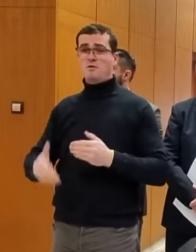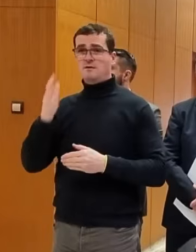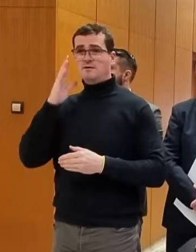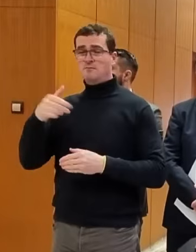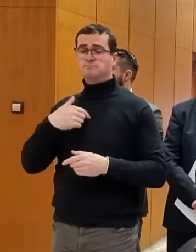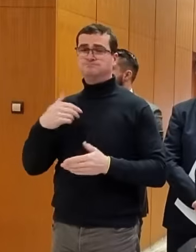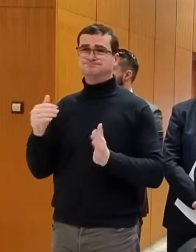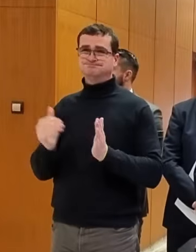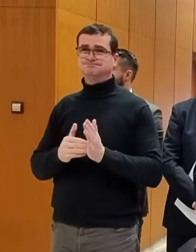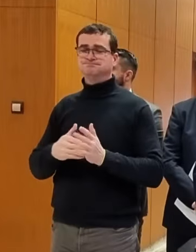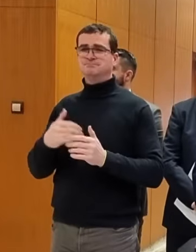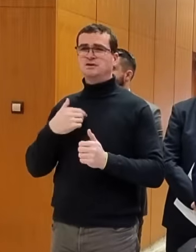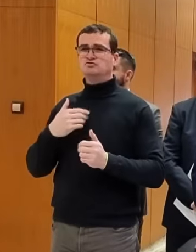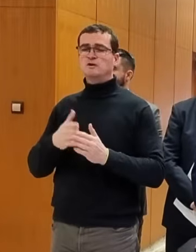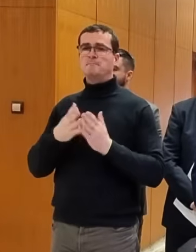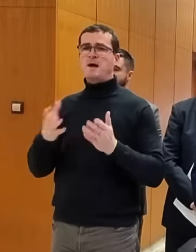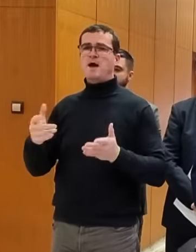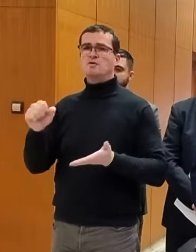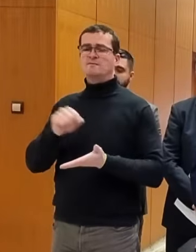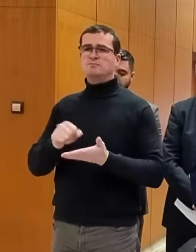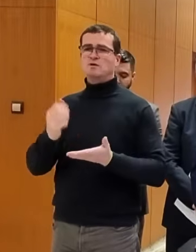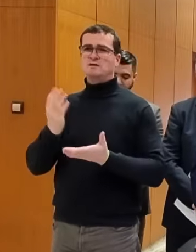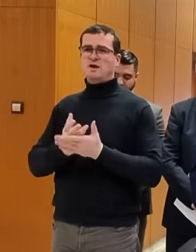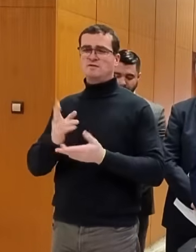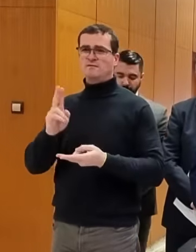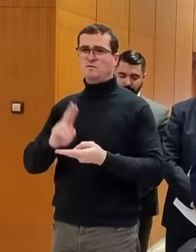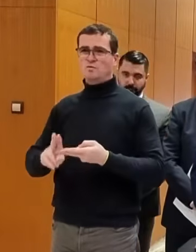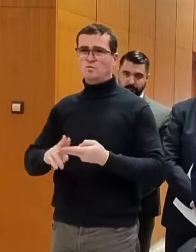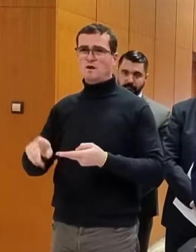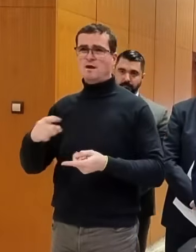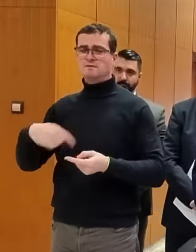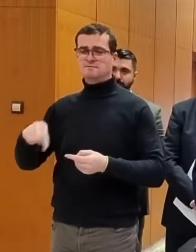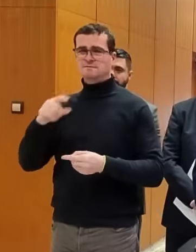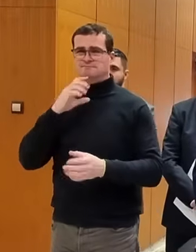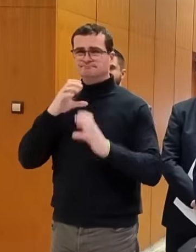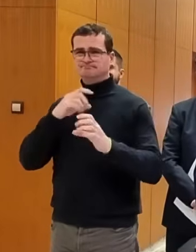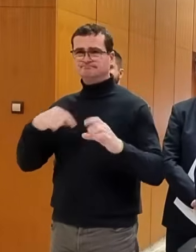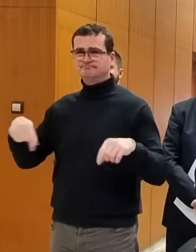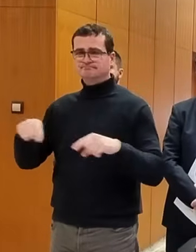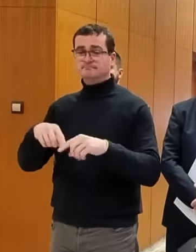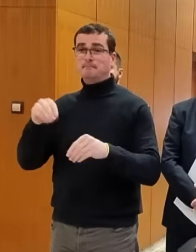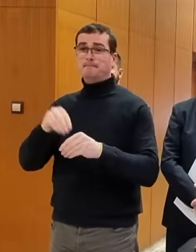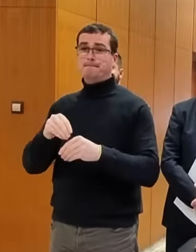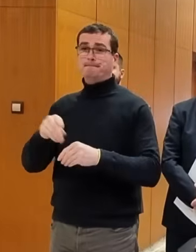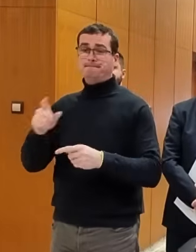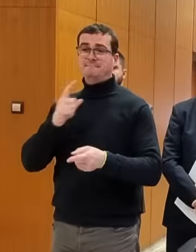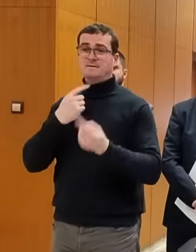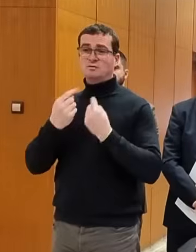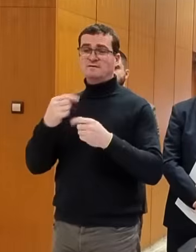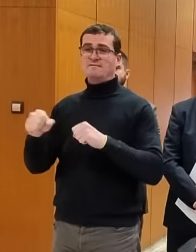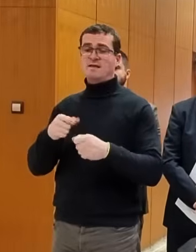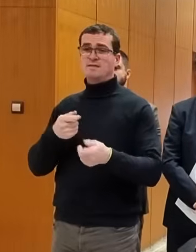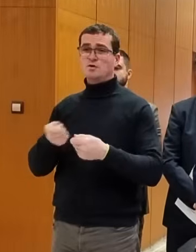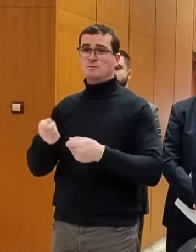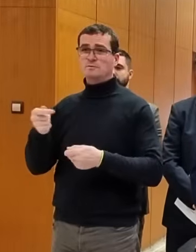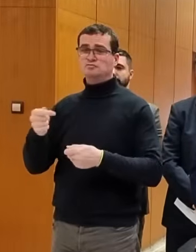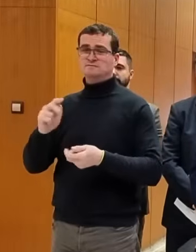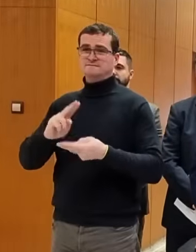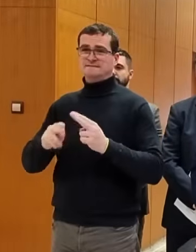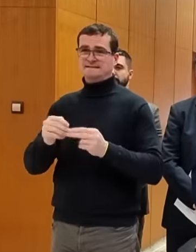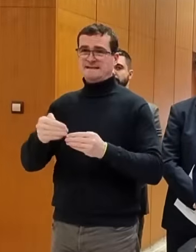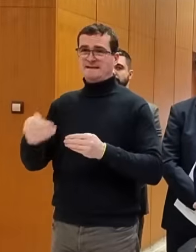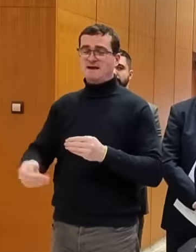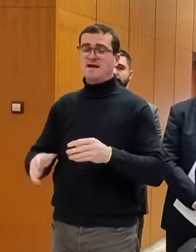pretože potrebujeme ešte makrovýbor, daňový výbor, komunikáciu s Európskou komisiou, v takomto prípade bude rokovanie vlády o rozpočte v